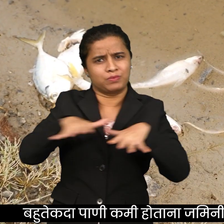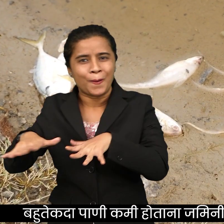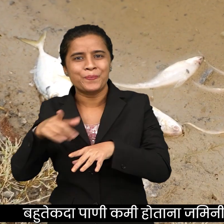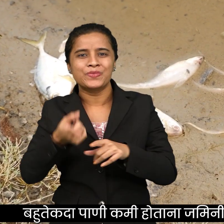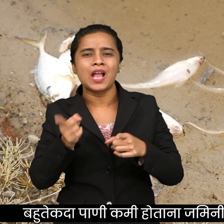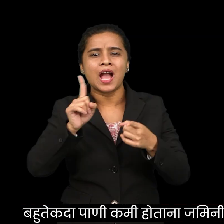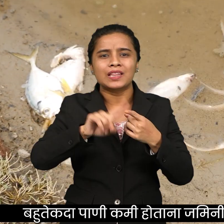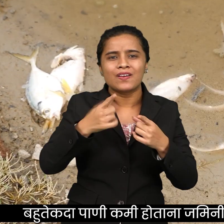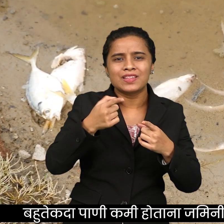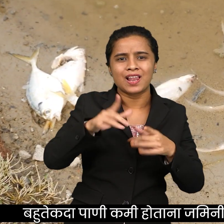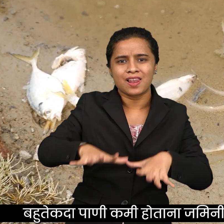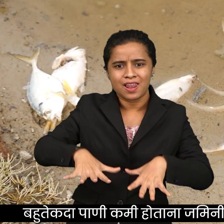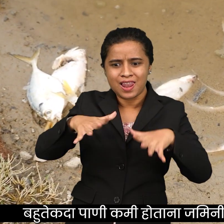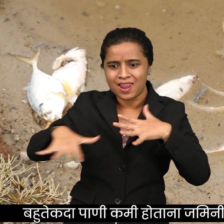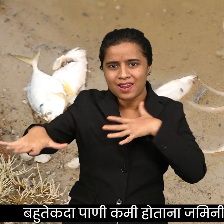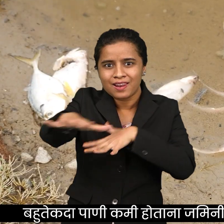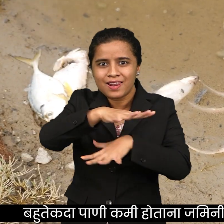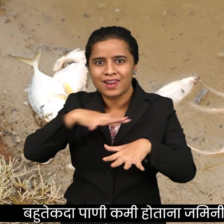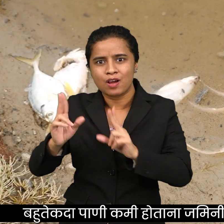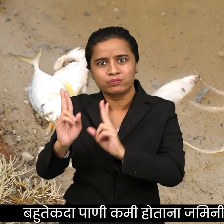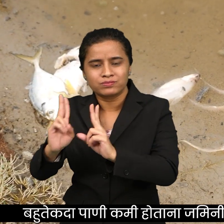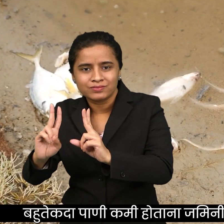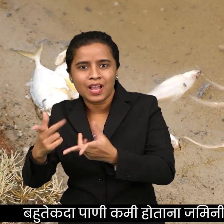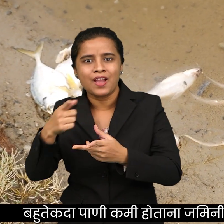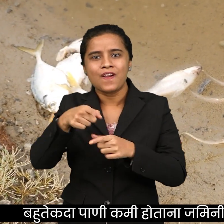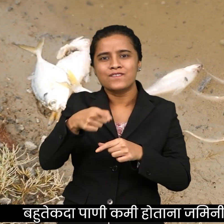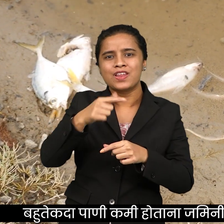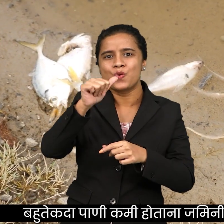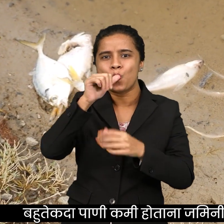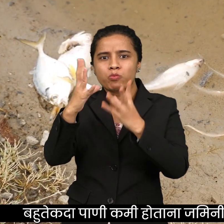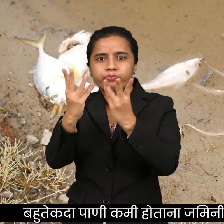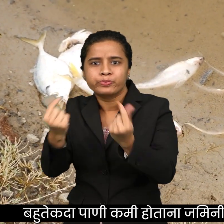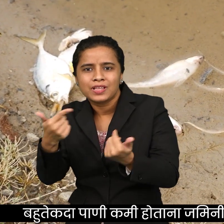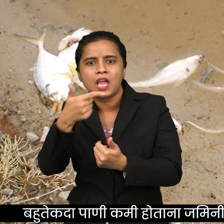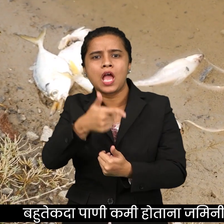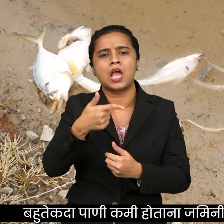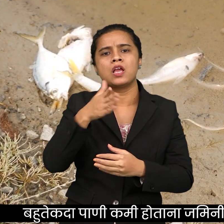बहुतेकदा पाणी कमी होताना जमिनीवर अडकतात, ज्यामुळे त्यांचा मृत्यू होऊ शकतो.